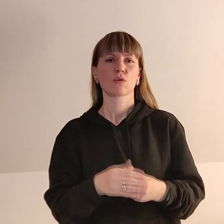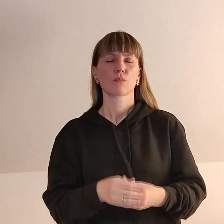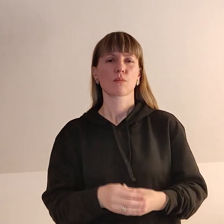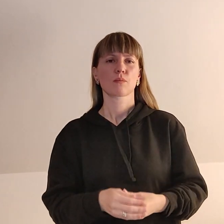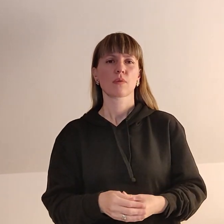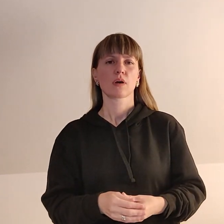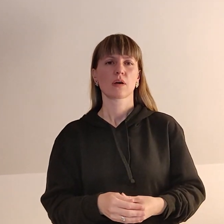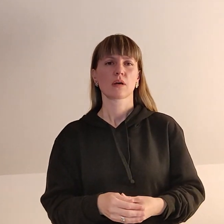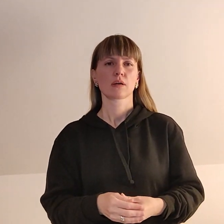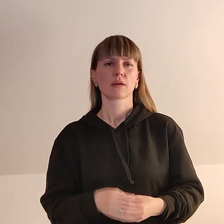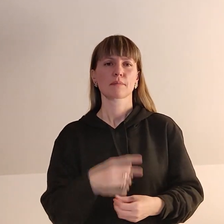мінус 20